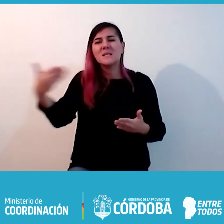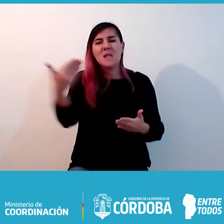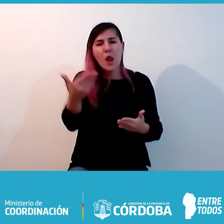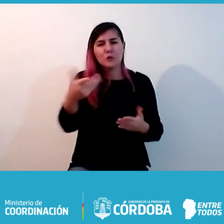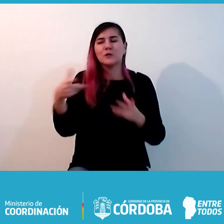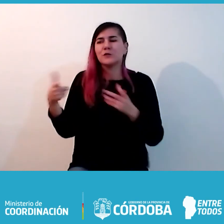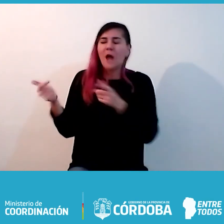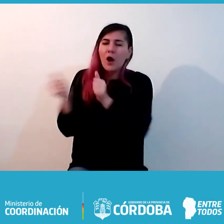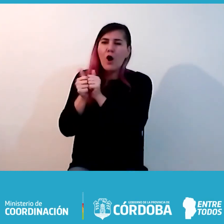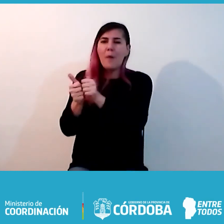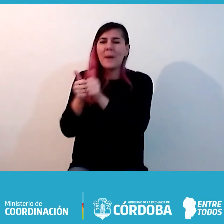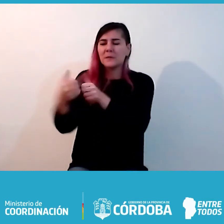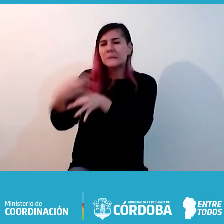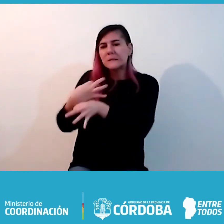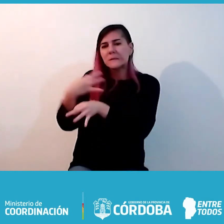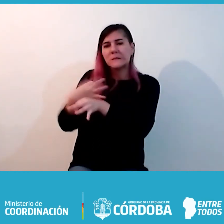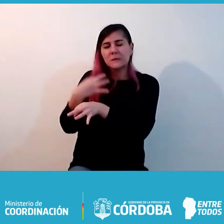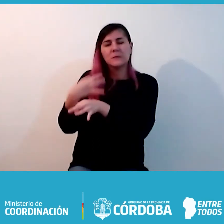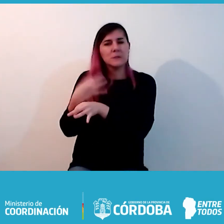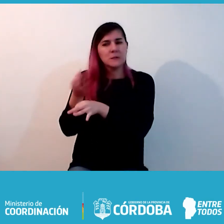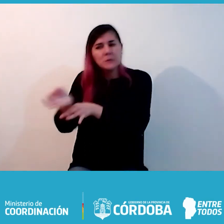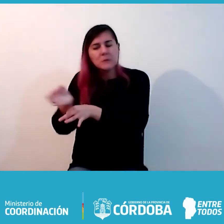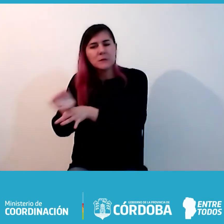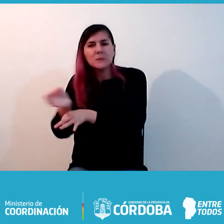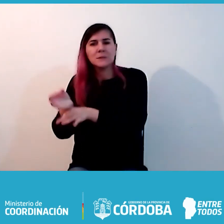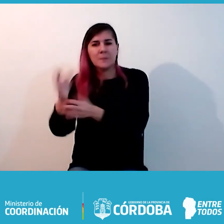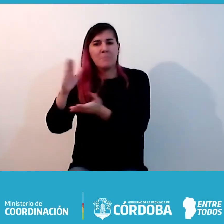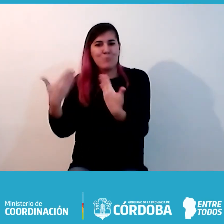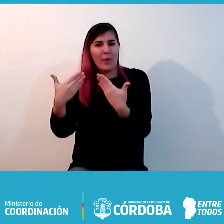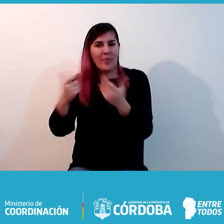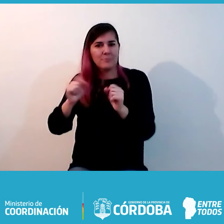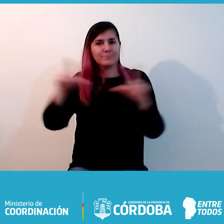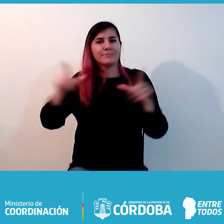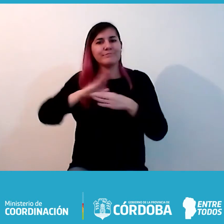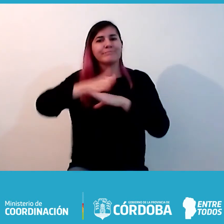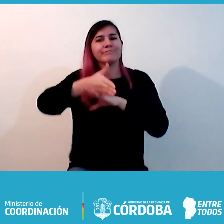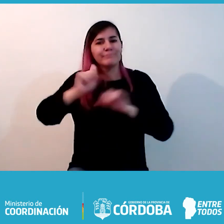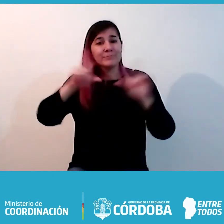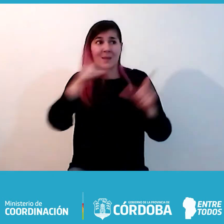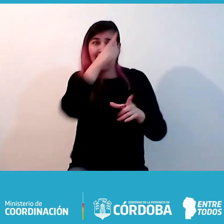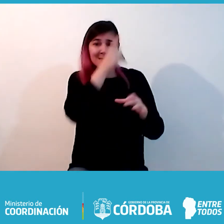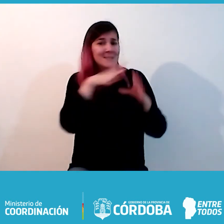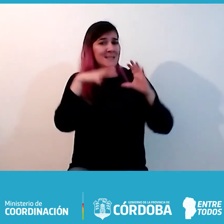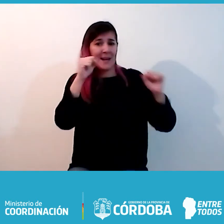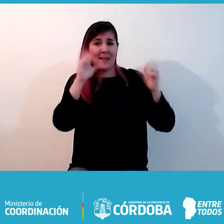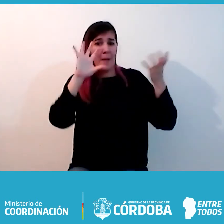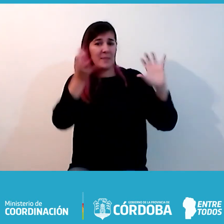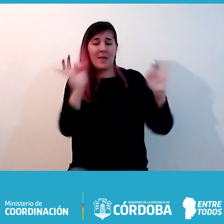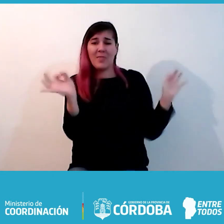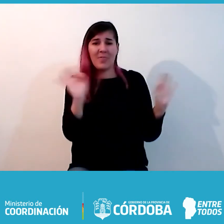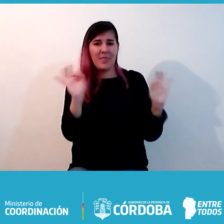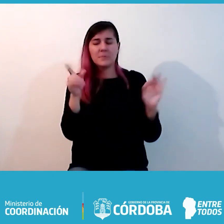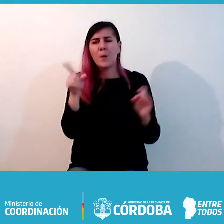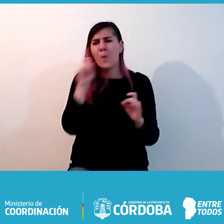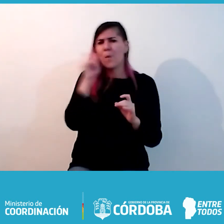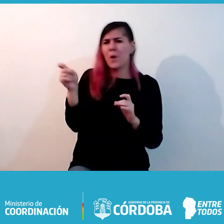el acompañamiento y enseñanza que permite esta instancia de participación que no efectuó la Secretaría de Ambiente. Dice se ha vulnerado